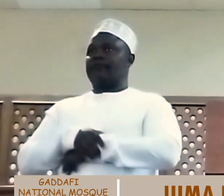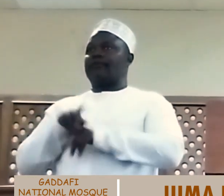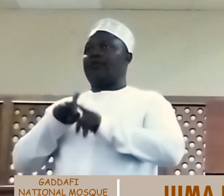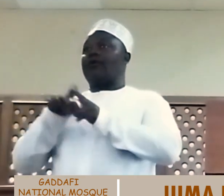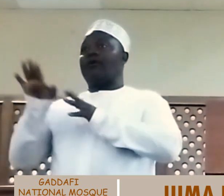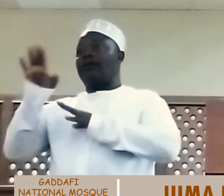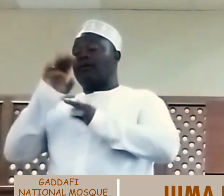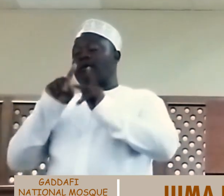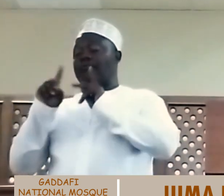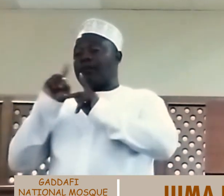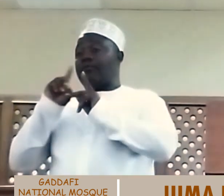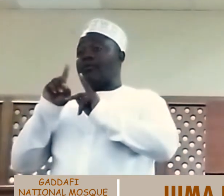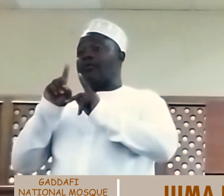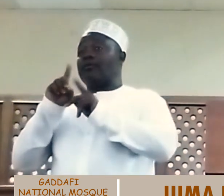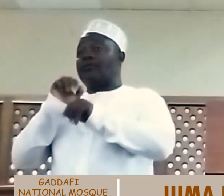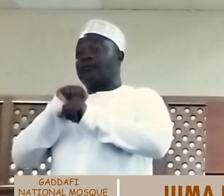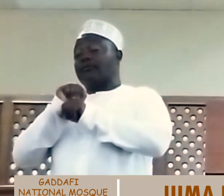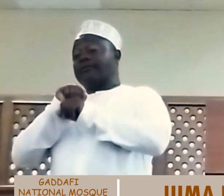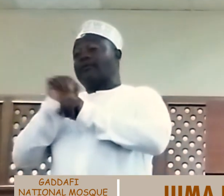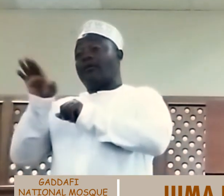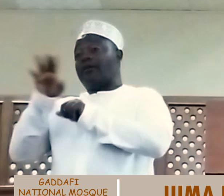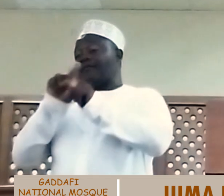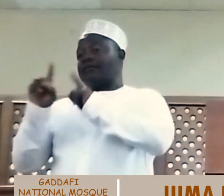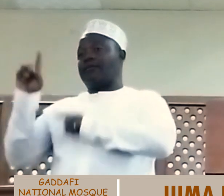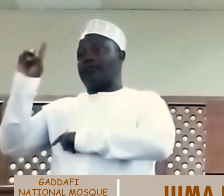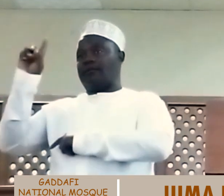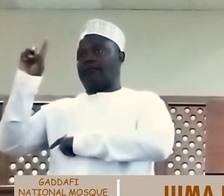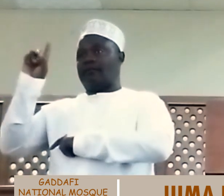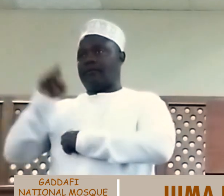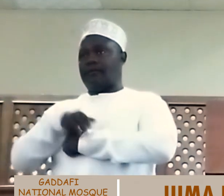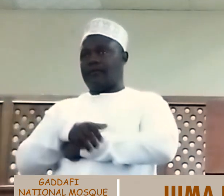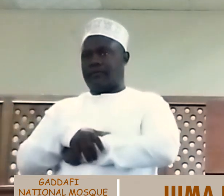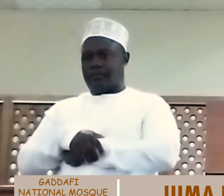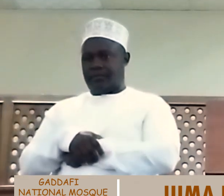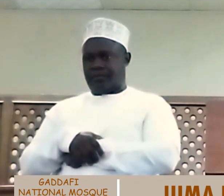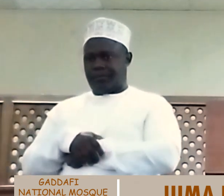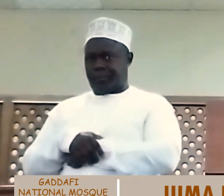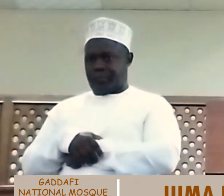واتقوا يوما ترجعون فيه إلى الله